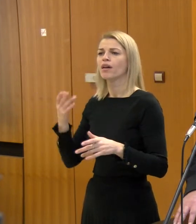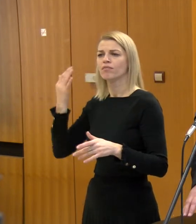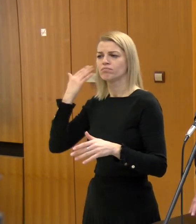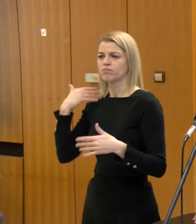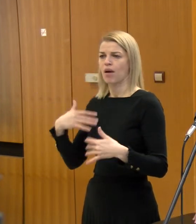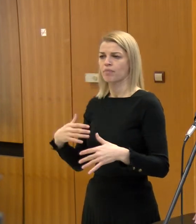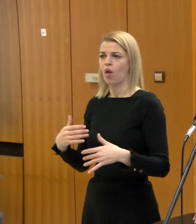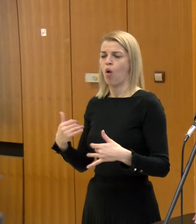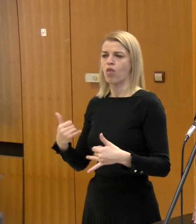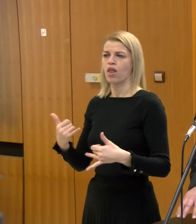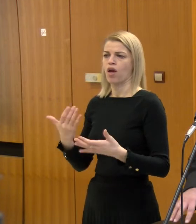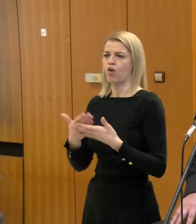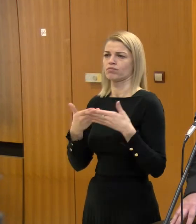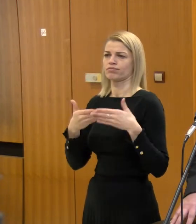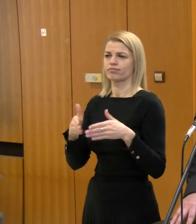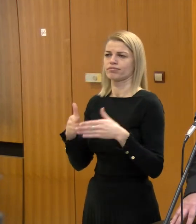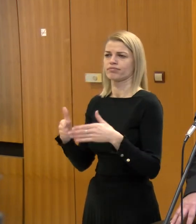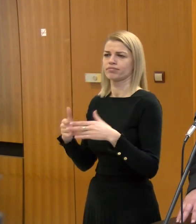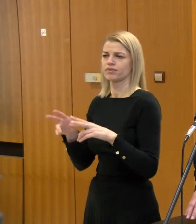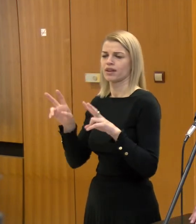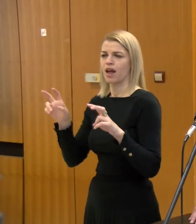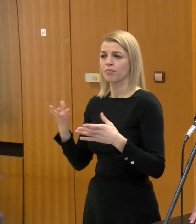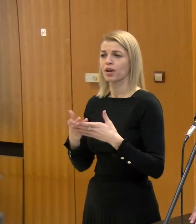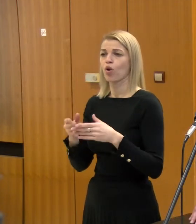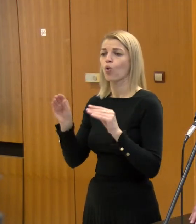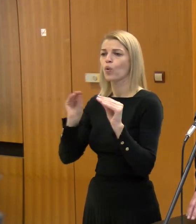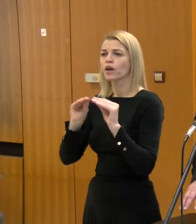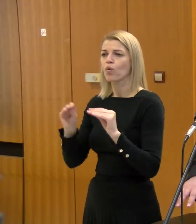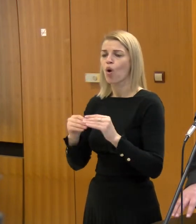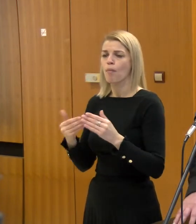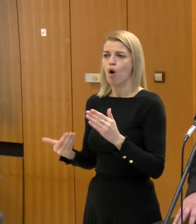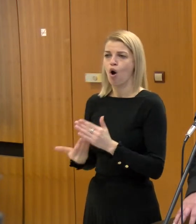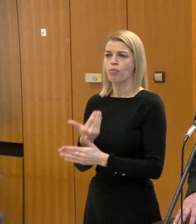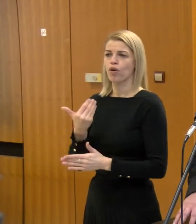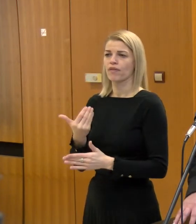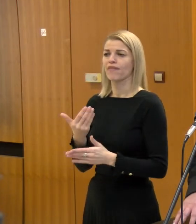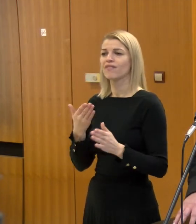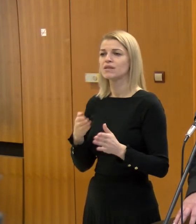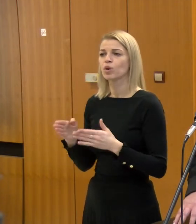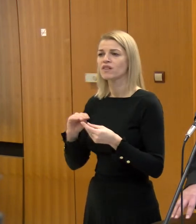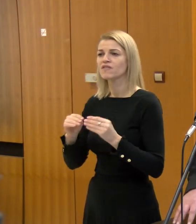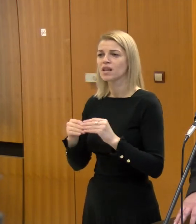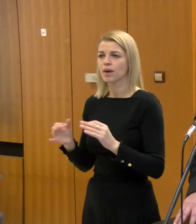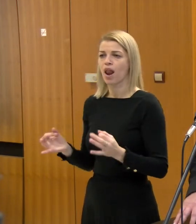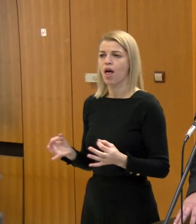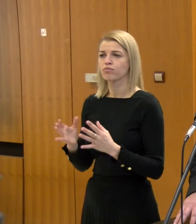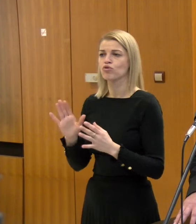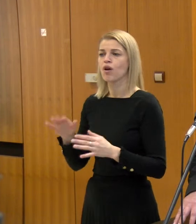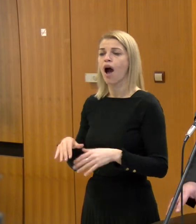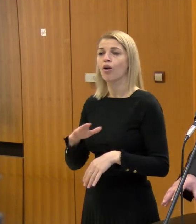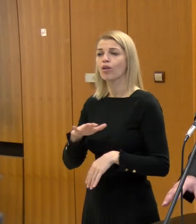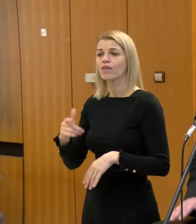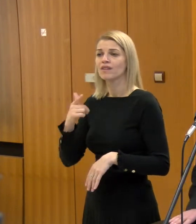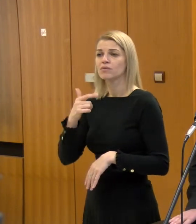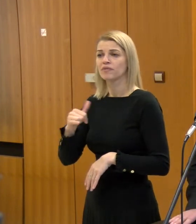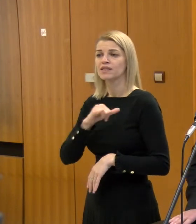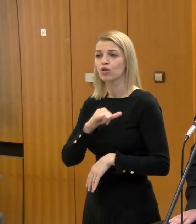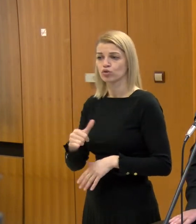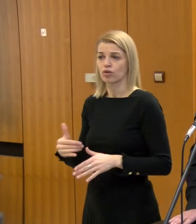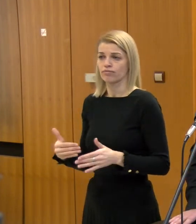stole a preto musíme kurikulum obnovovať a vysporiadať sa s vecami lepšie. Presne tak, ako to deti v 21.